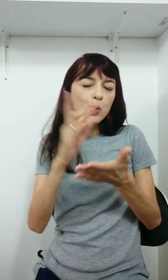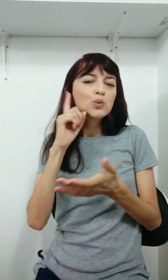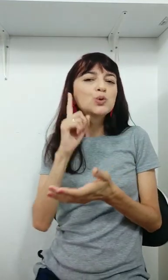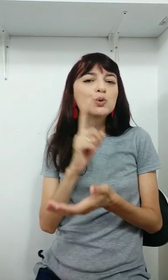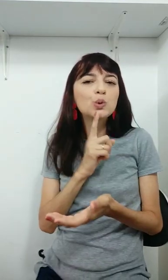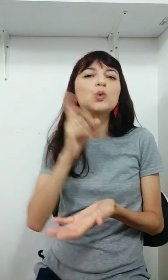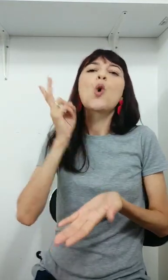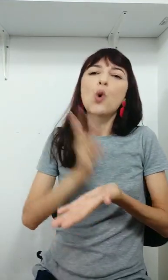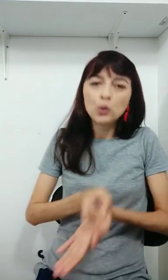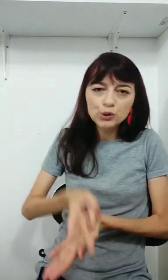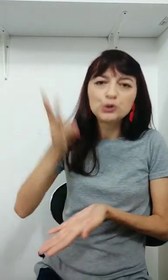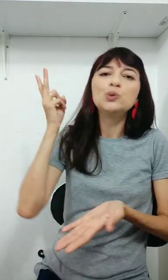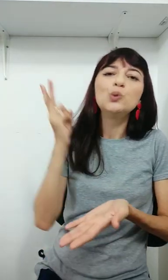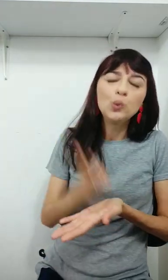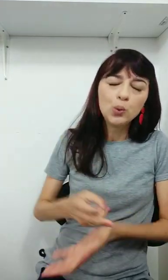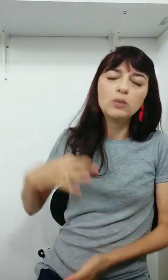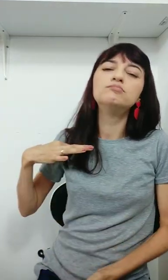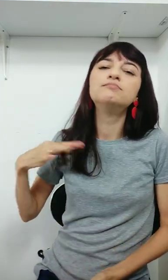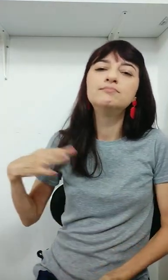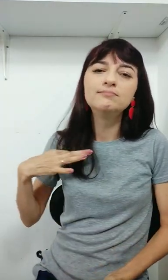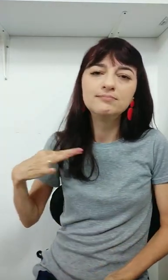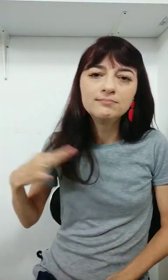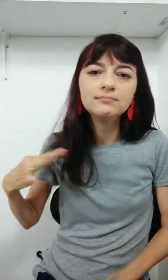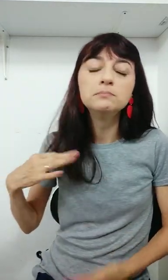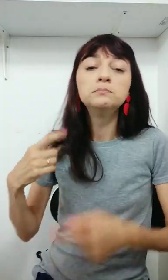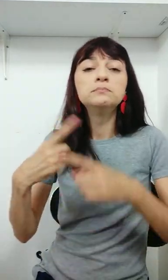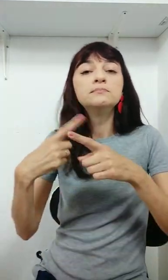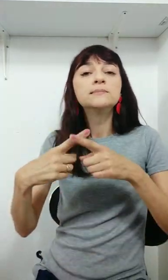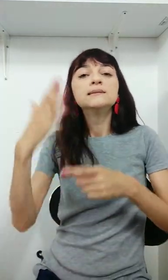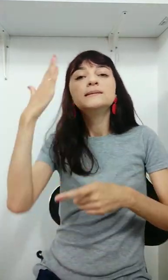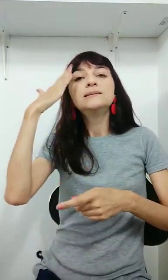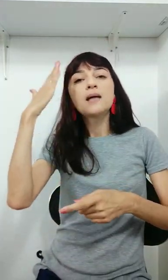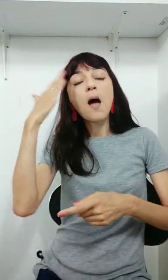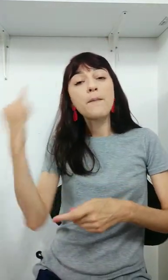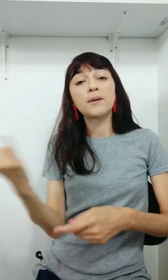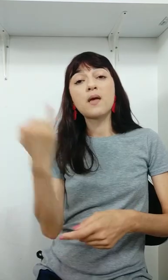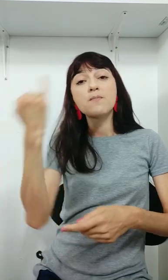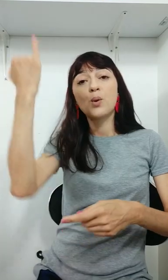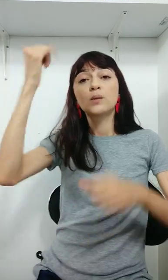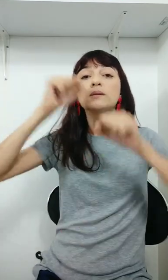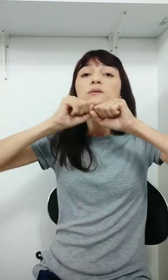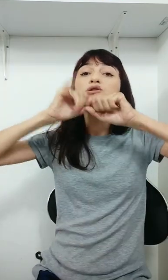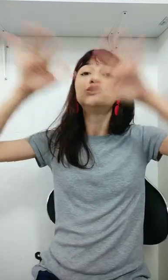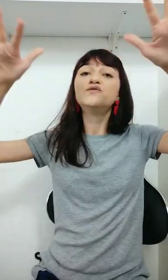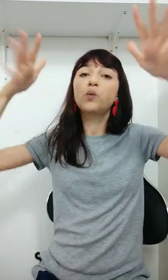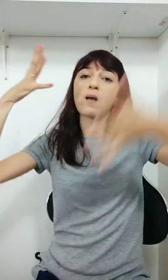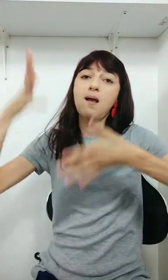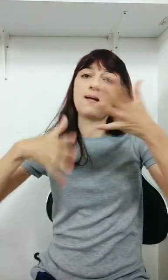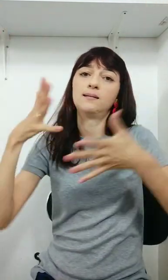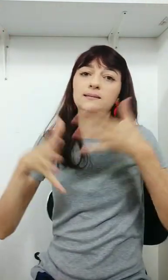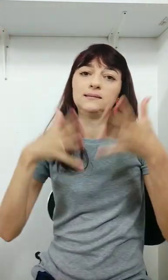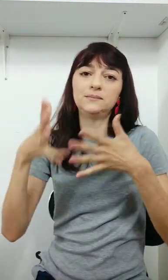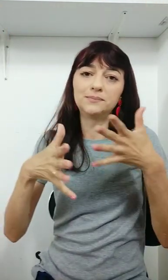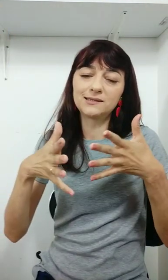é apenas o ouvinte, tá? Eu já vi isso acontecer várias vezes, tá bom? E mesmo o surdo indo ali a contribuir com aquele ouvinte de